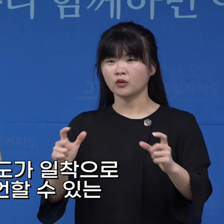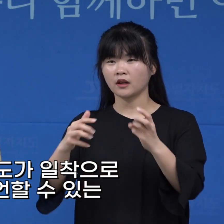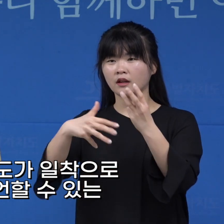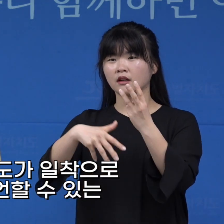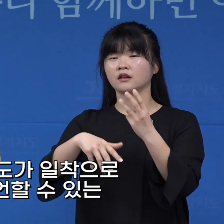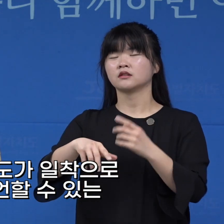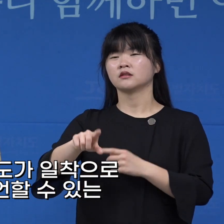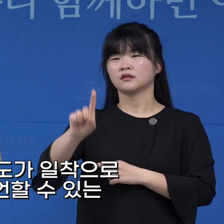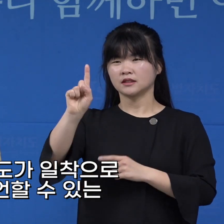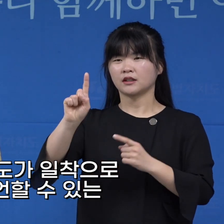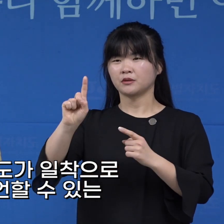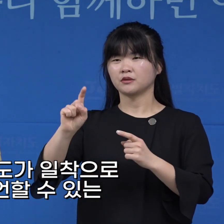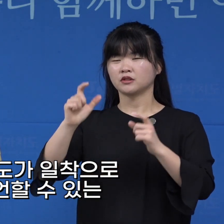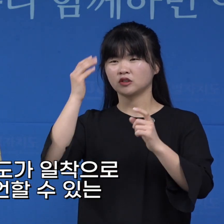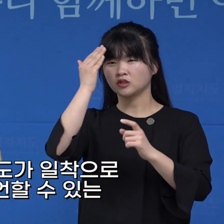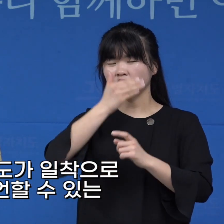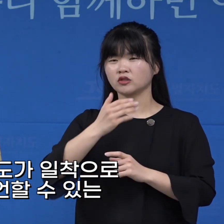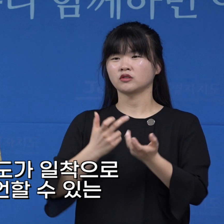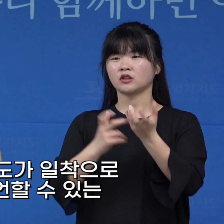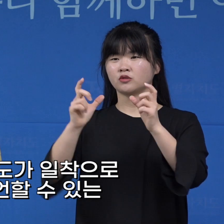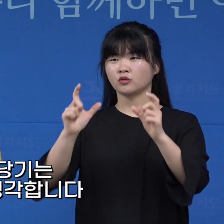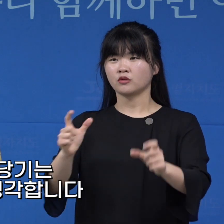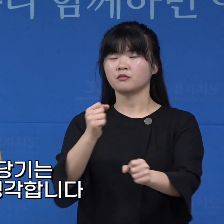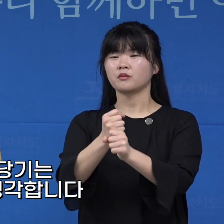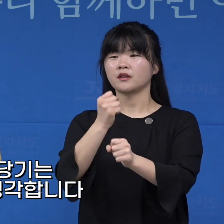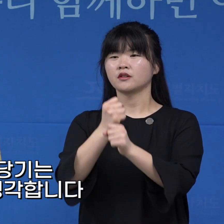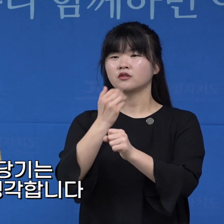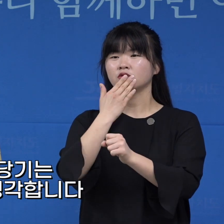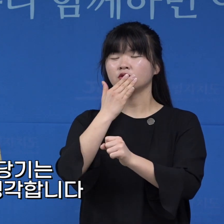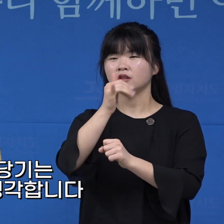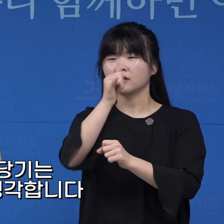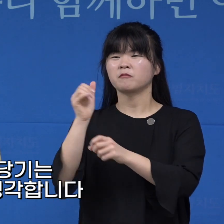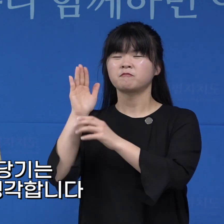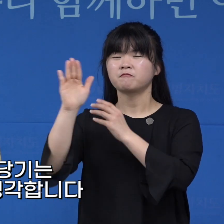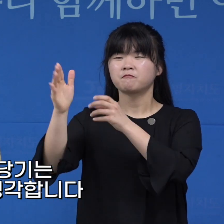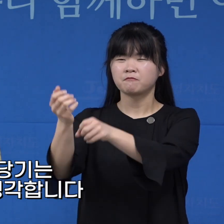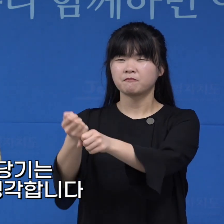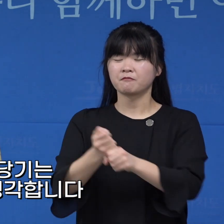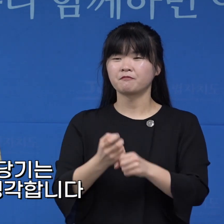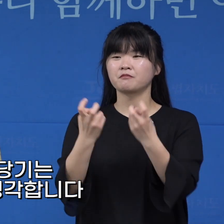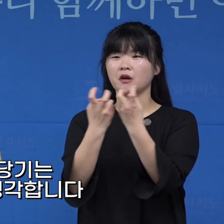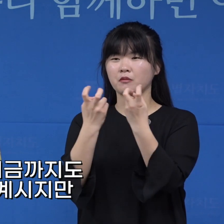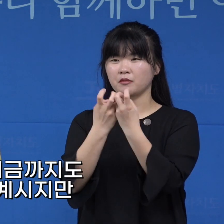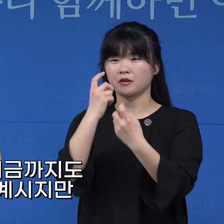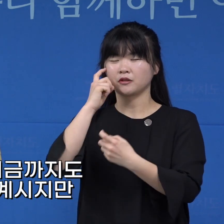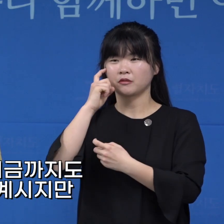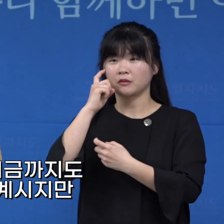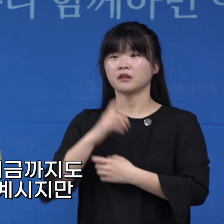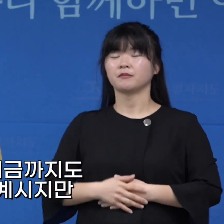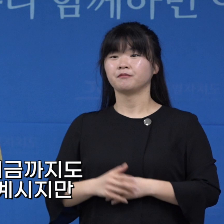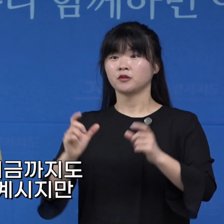제1착으로 청정 제주를 선언할 수 있는 그날을 앞당기는 방법이라고 생각합니다. 도민